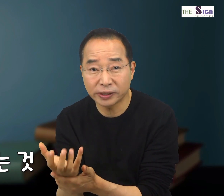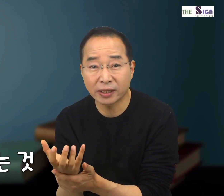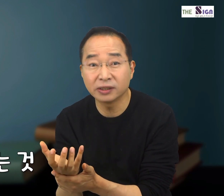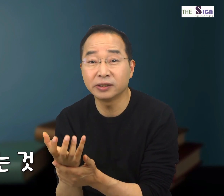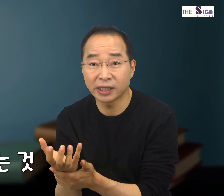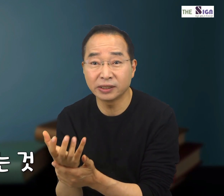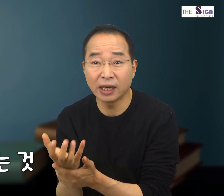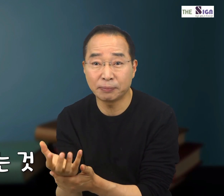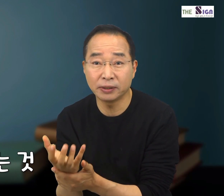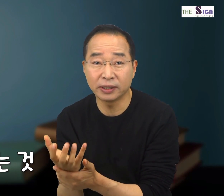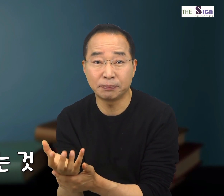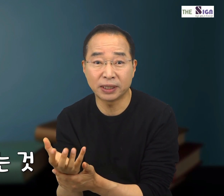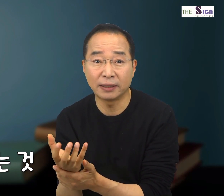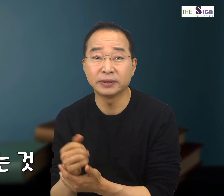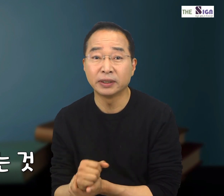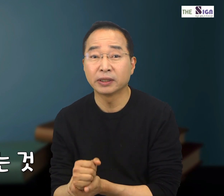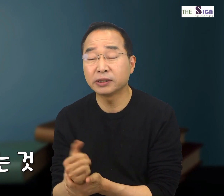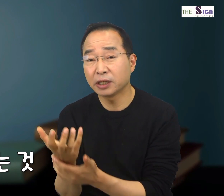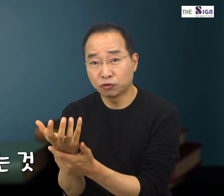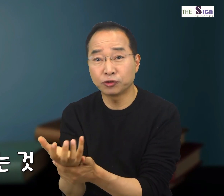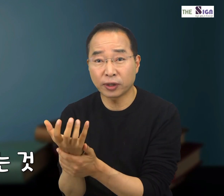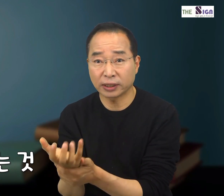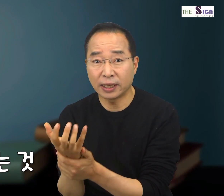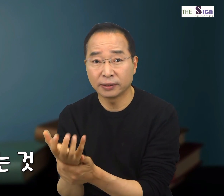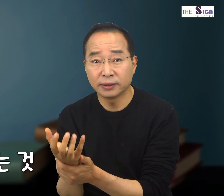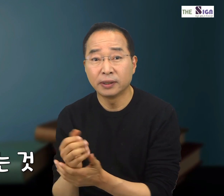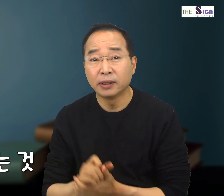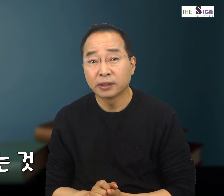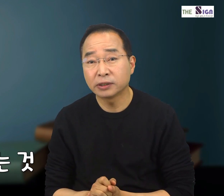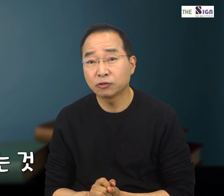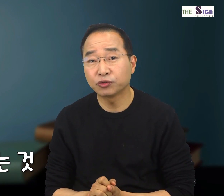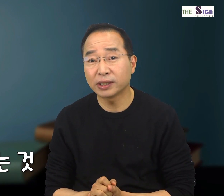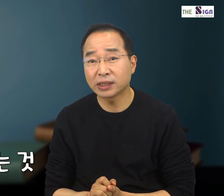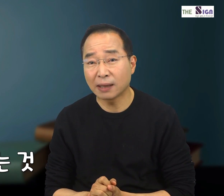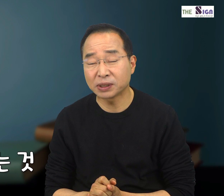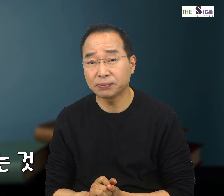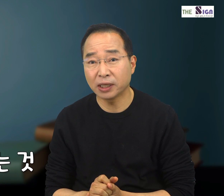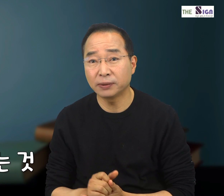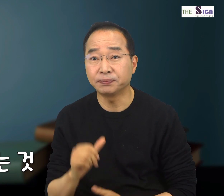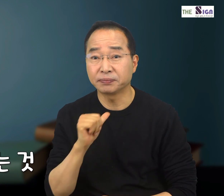동작을 상징하면 됩니다. 그래서 이게 구걸하다. 그래서 두 가지가 합치면